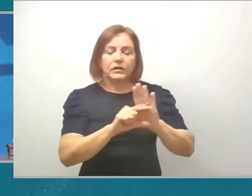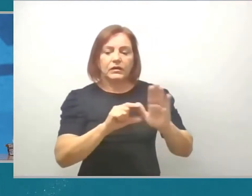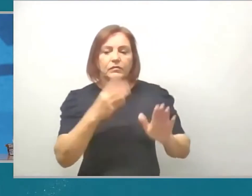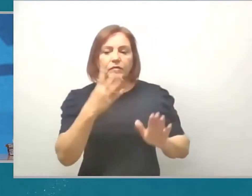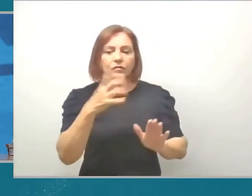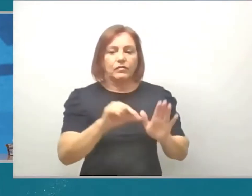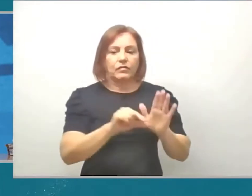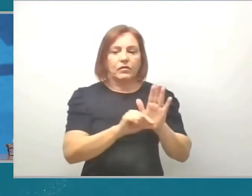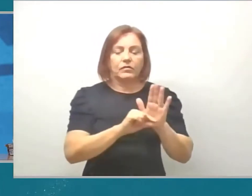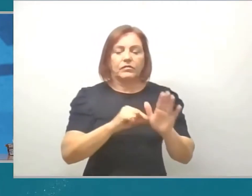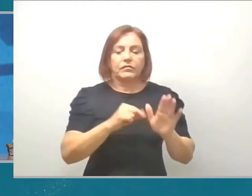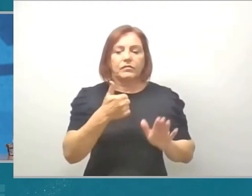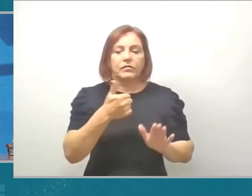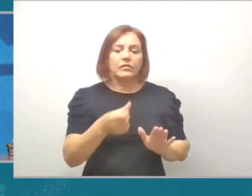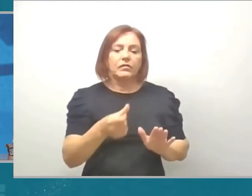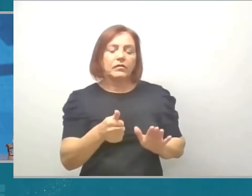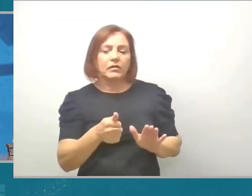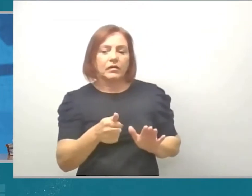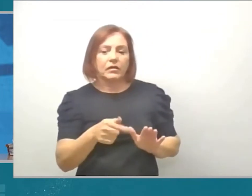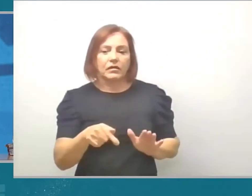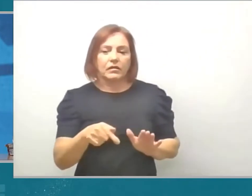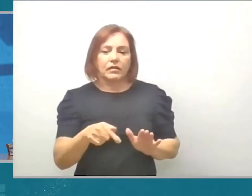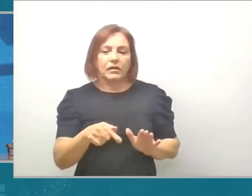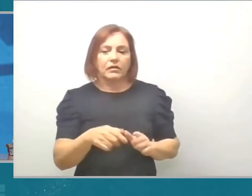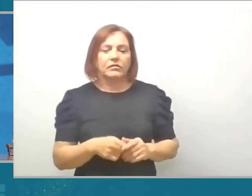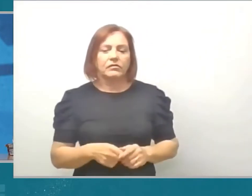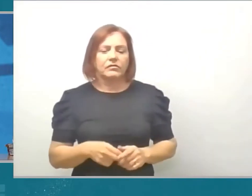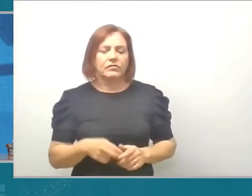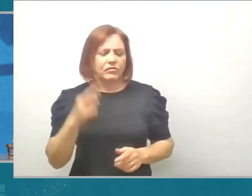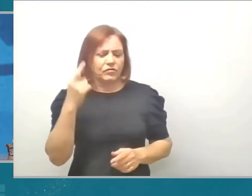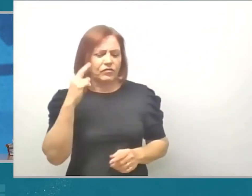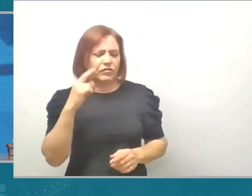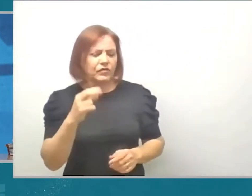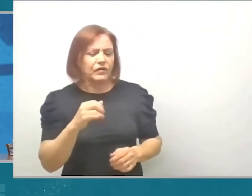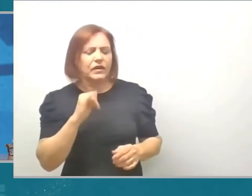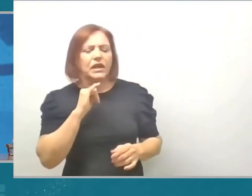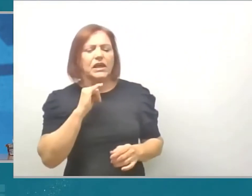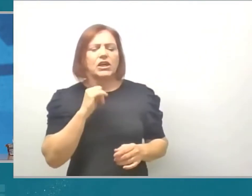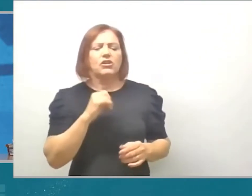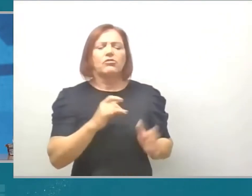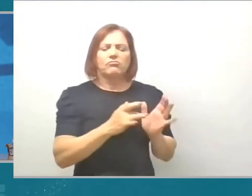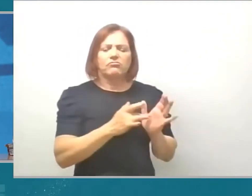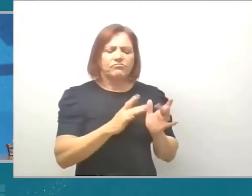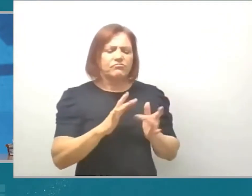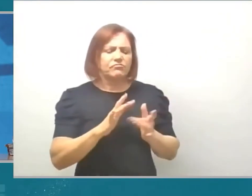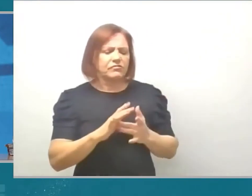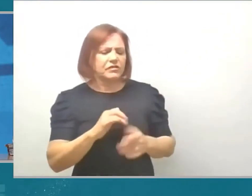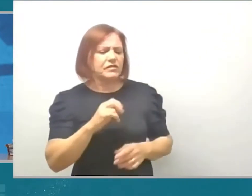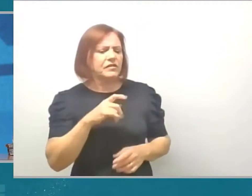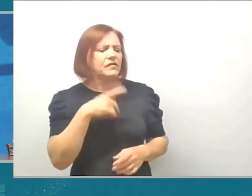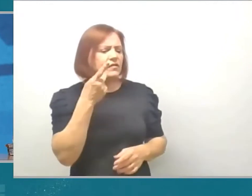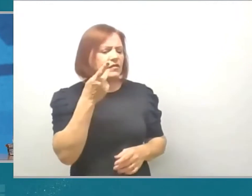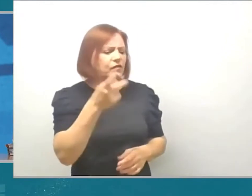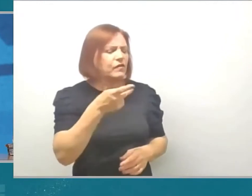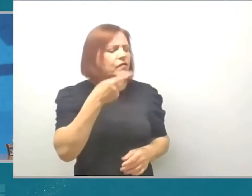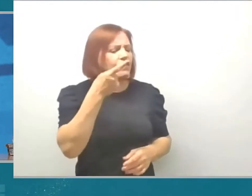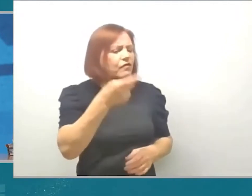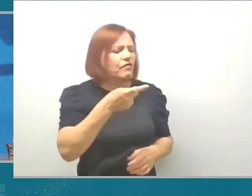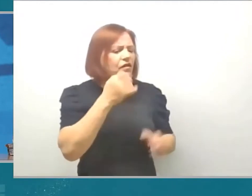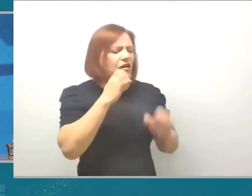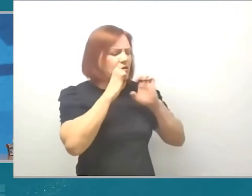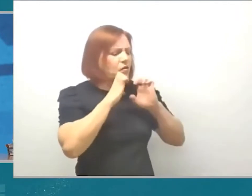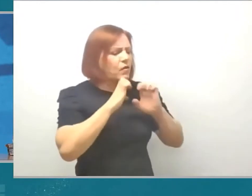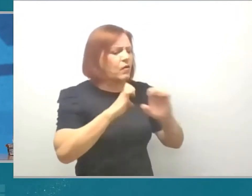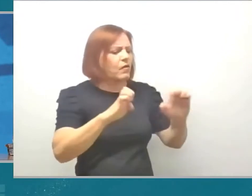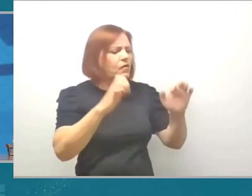mesmo começou a falar. Daí por diante passou Jesus a pregar e a dizer: arrependei-vos,